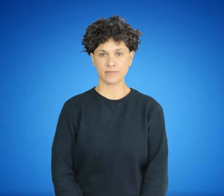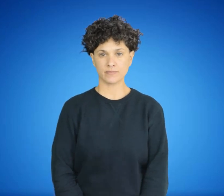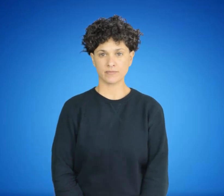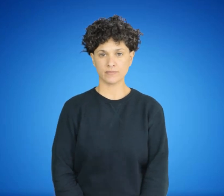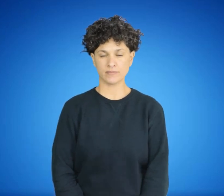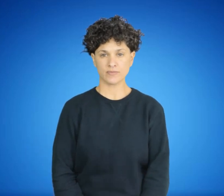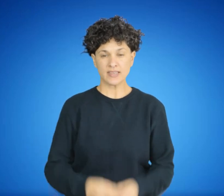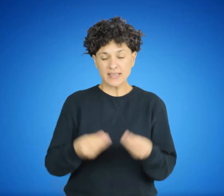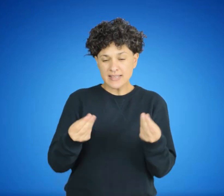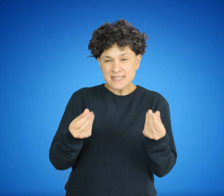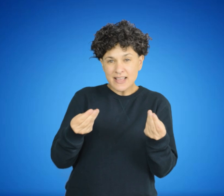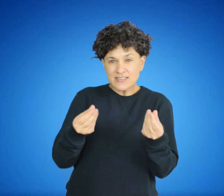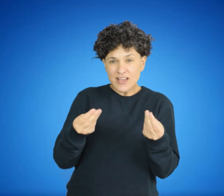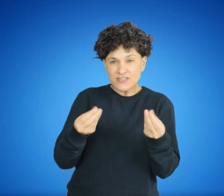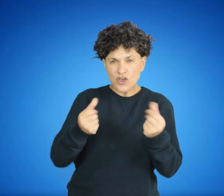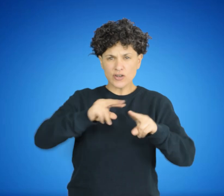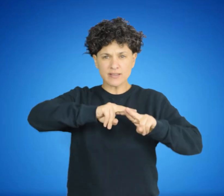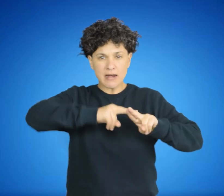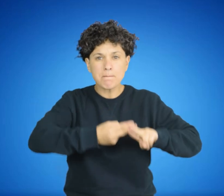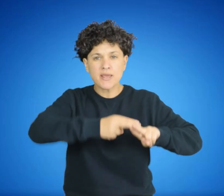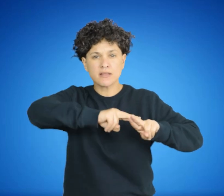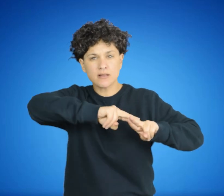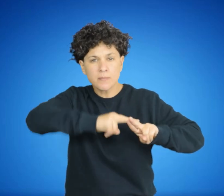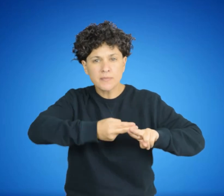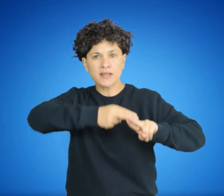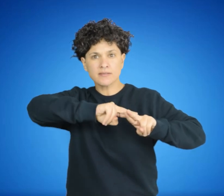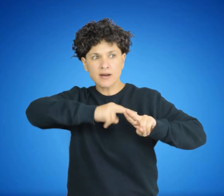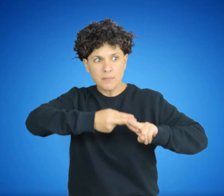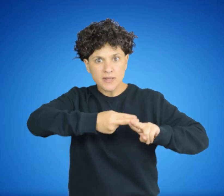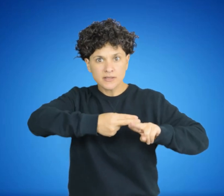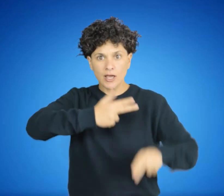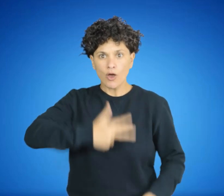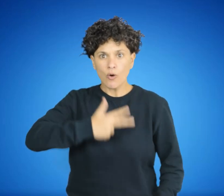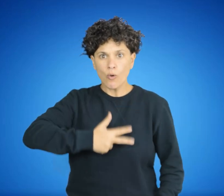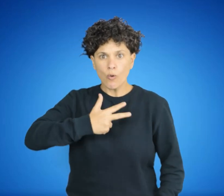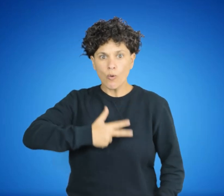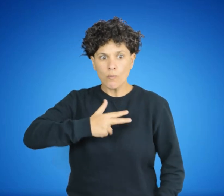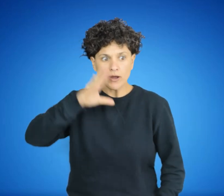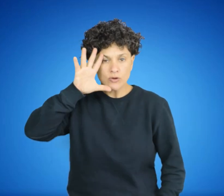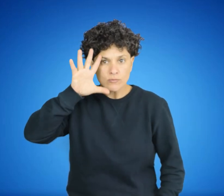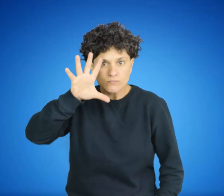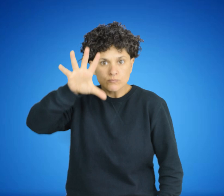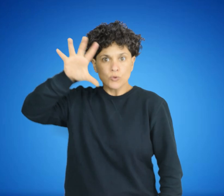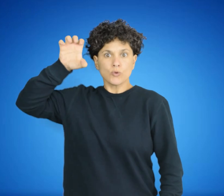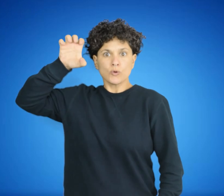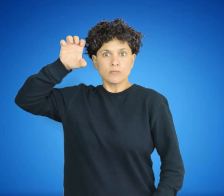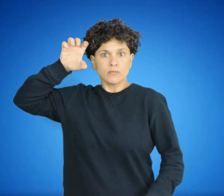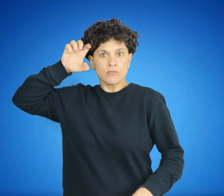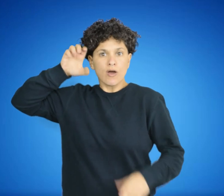cuando las sensaciones se repiten numerosas veces se graban en la memoria y forman así lo que epicuro denomina las ideas